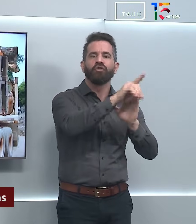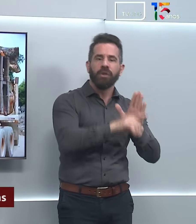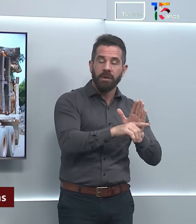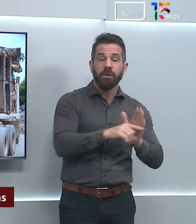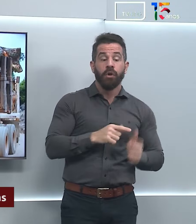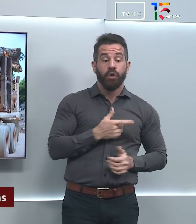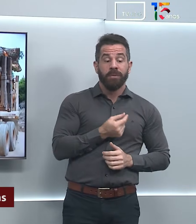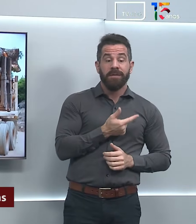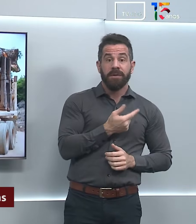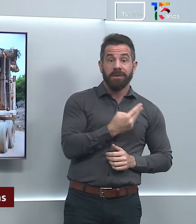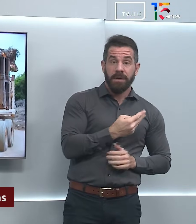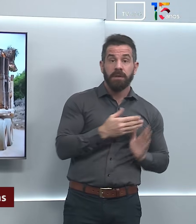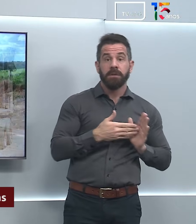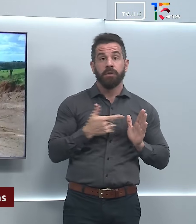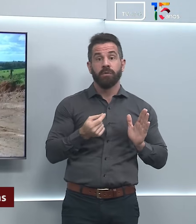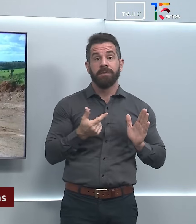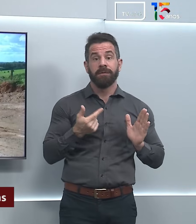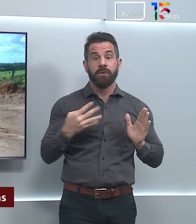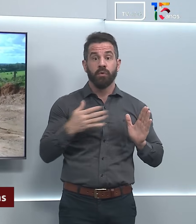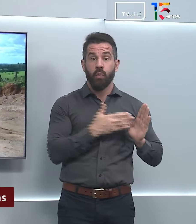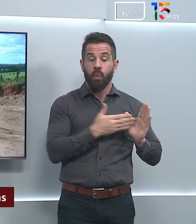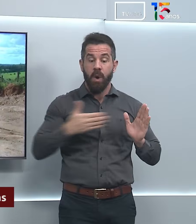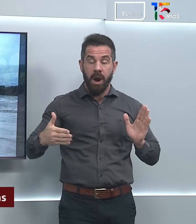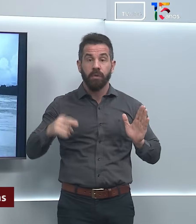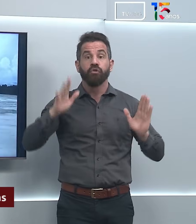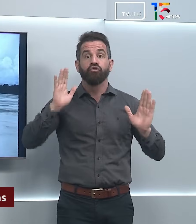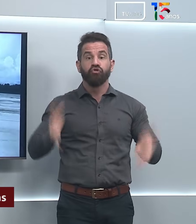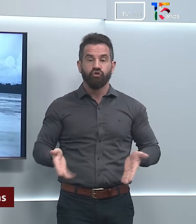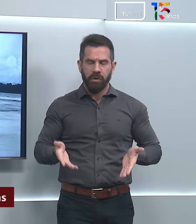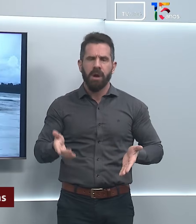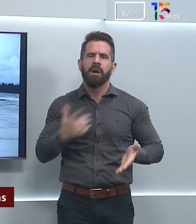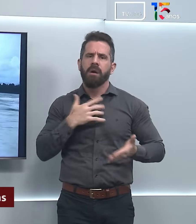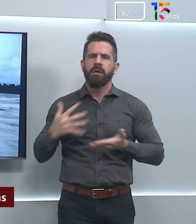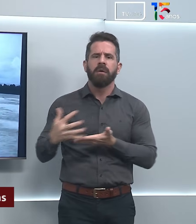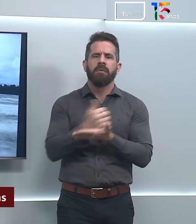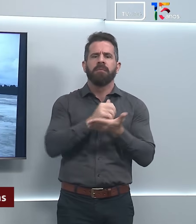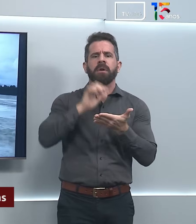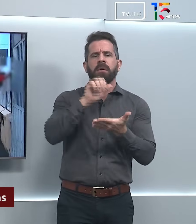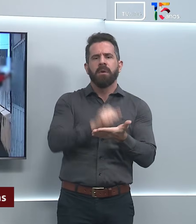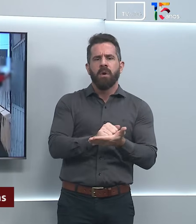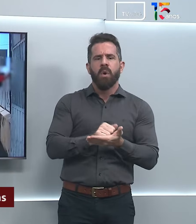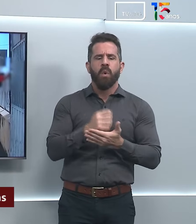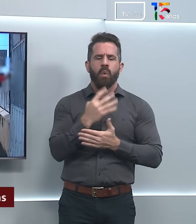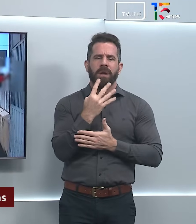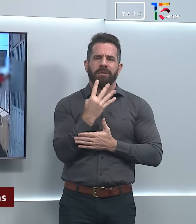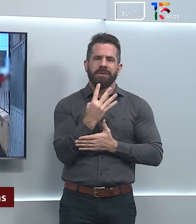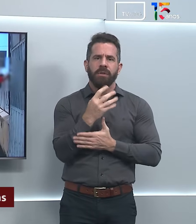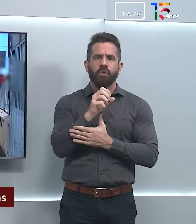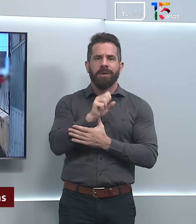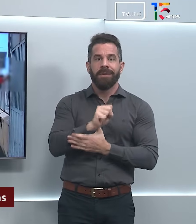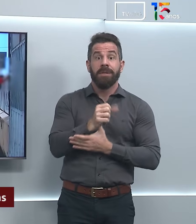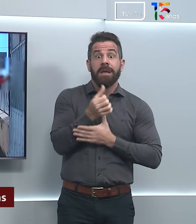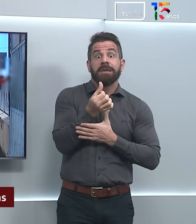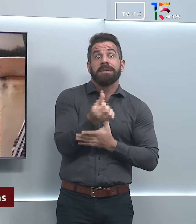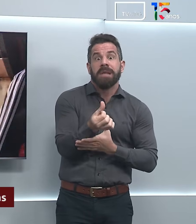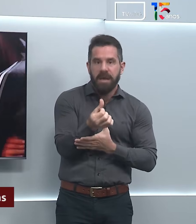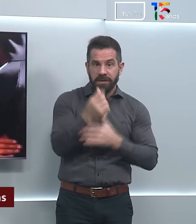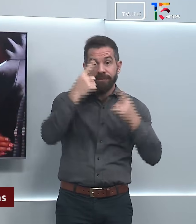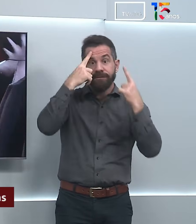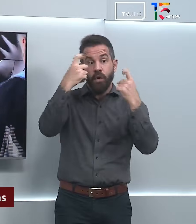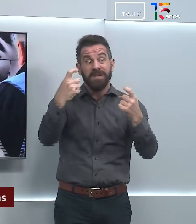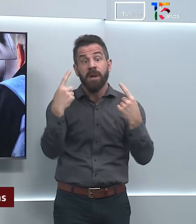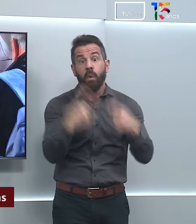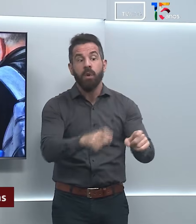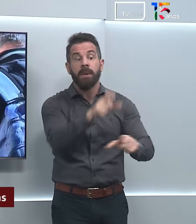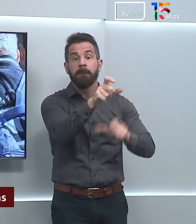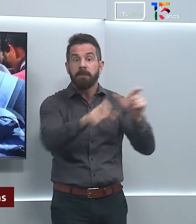e 2024 foram registrados 486 casos de violência contra defensores